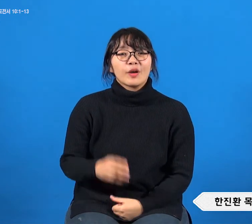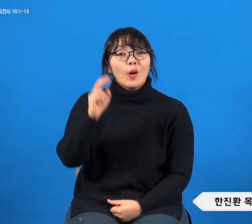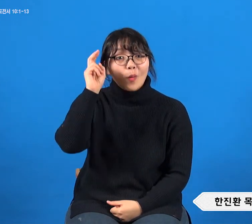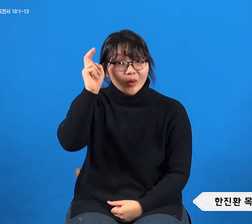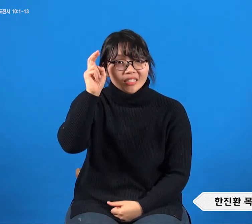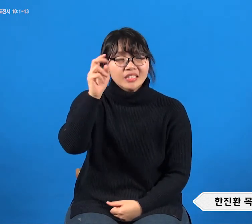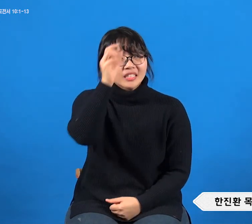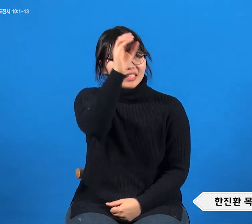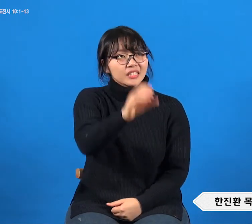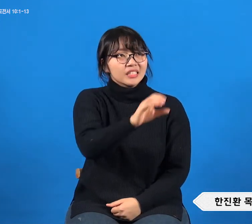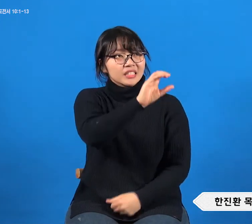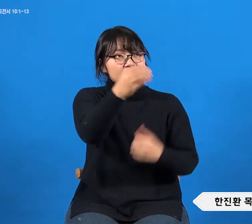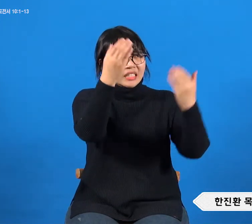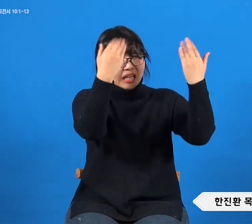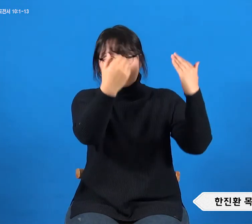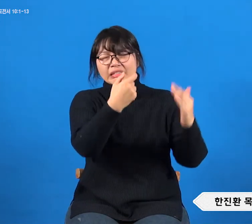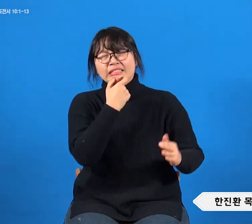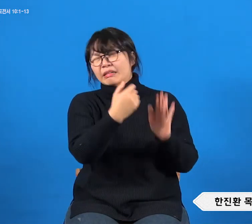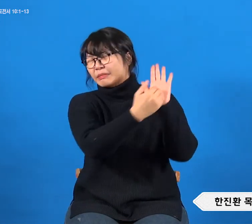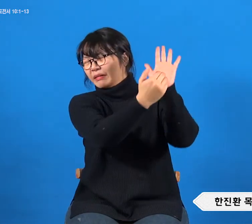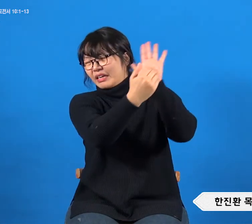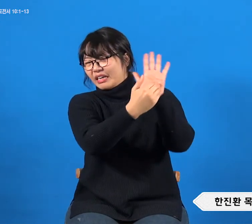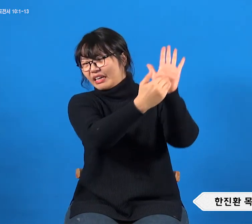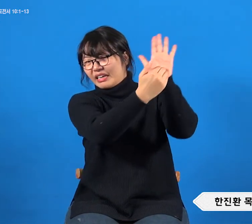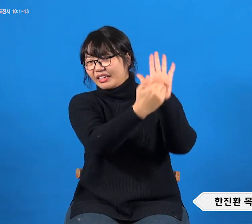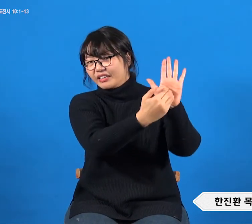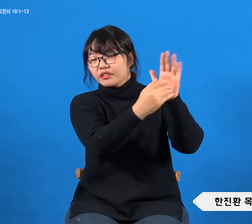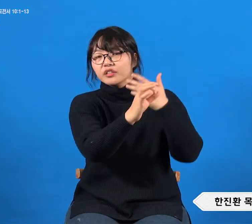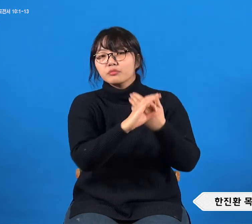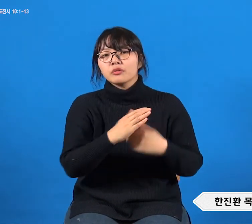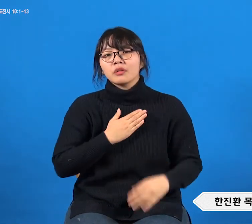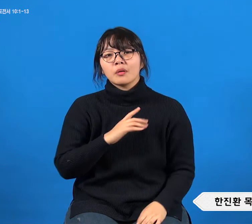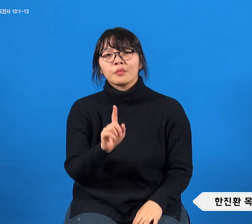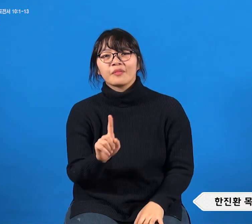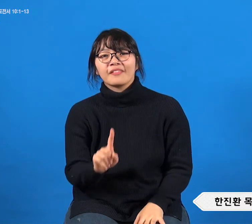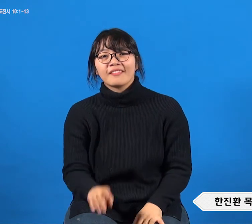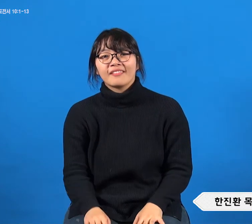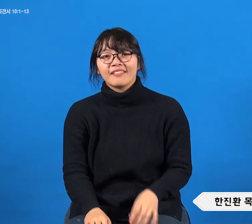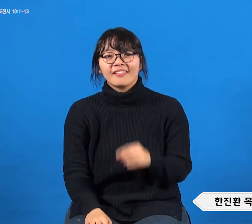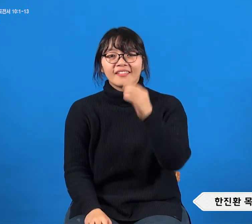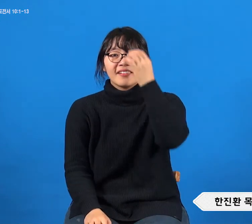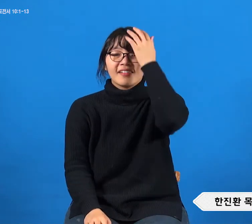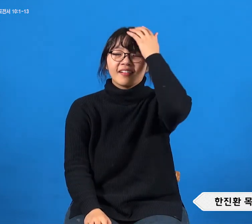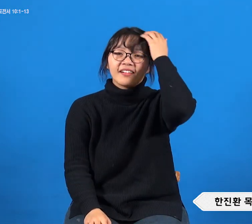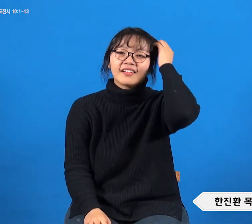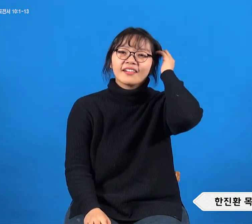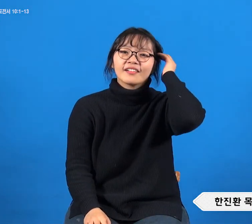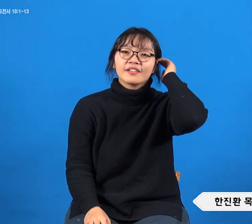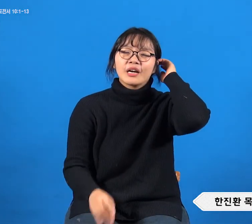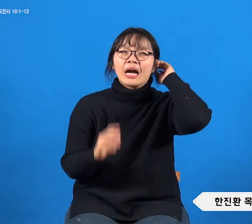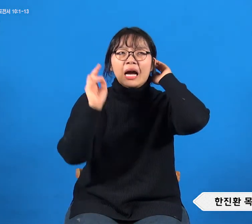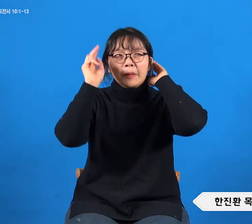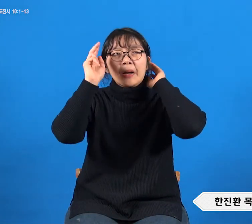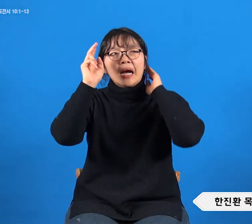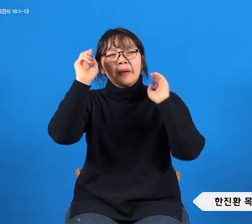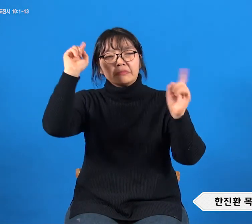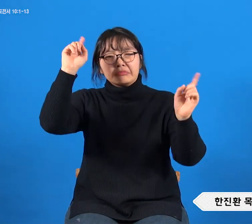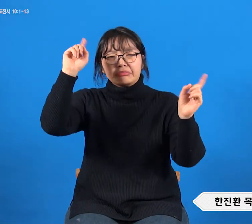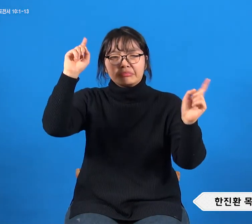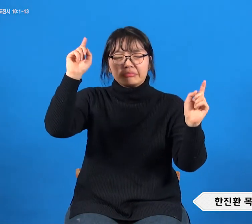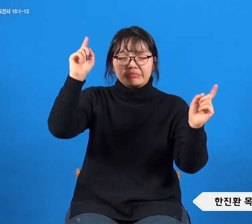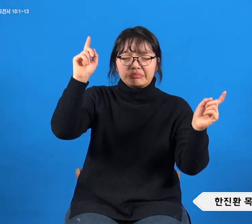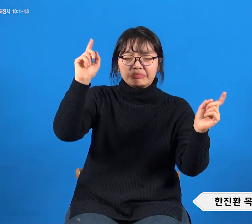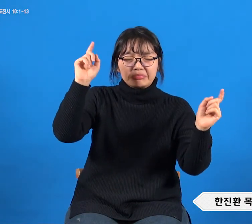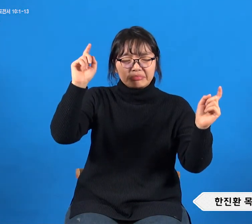만약에 신학교 안 갔다면 제가 어떻게 됐겠습니까? 제 인생이 뭐 방탕하게 그